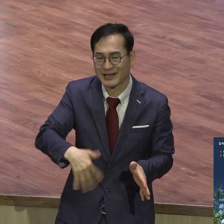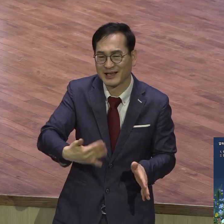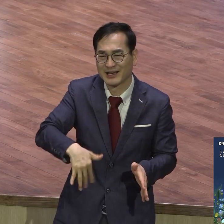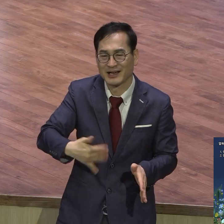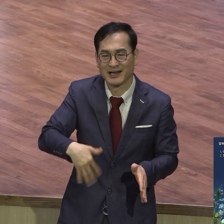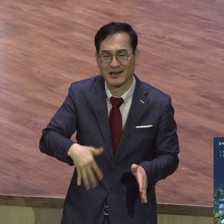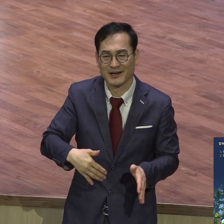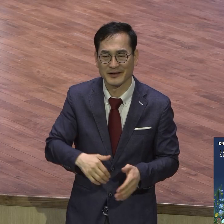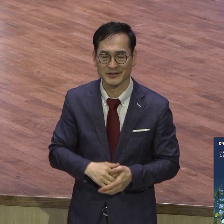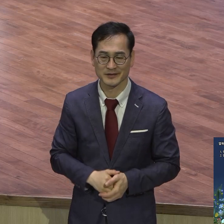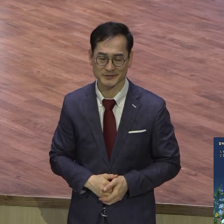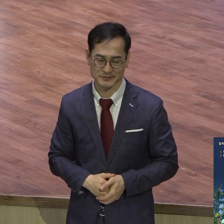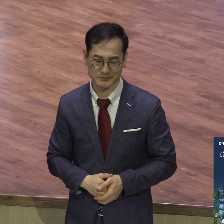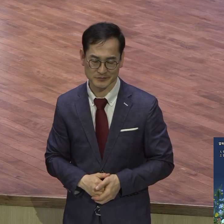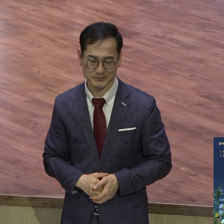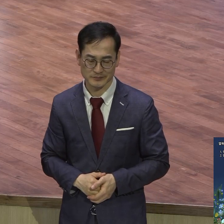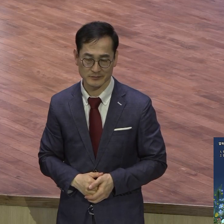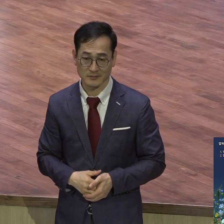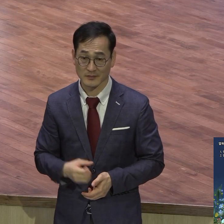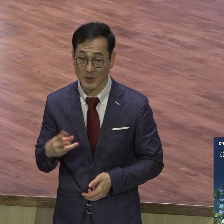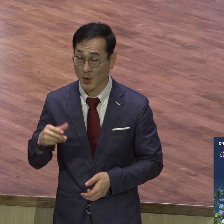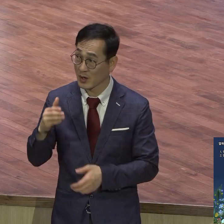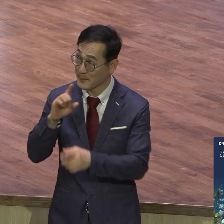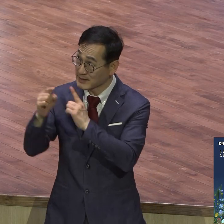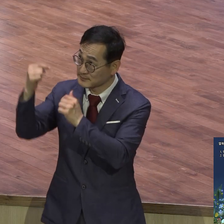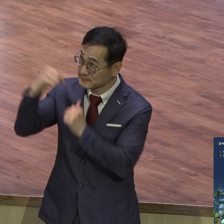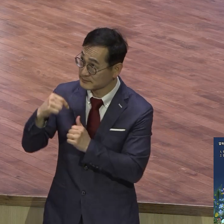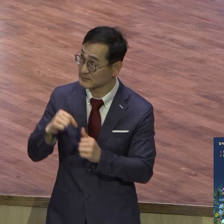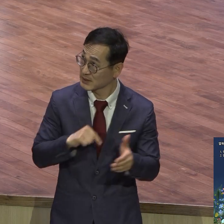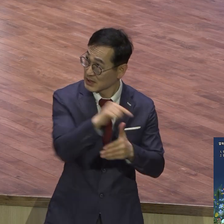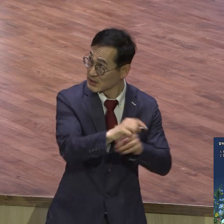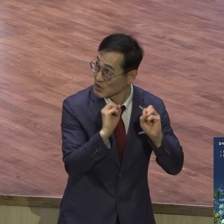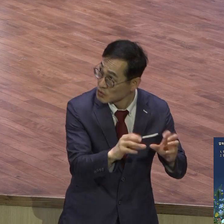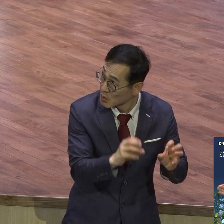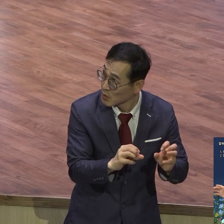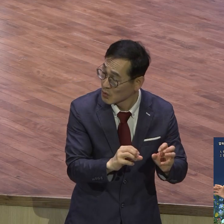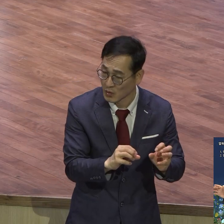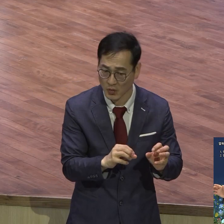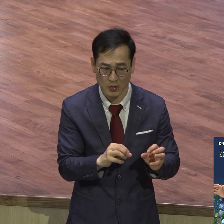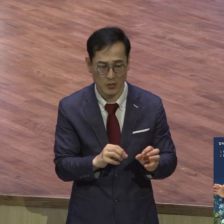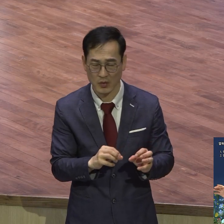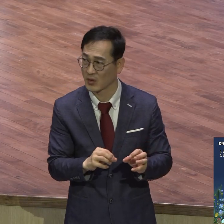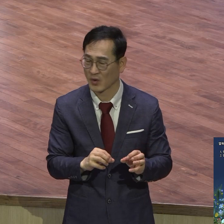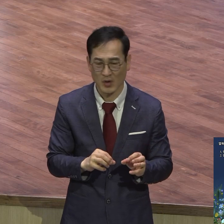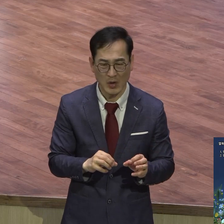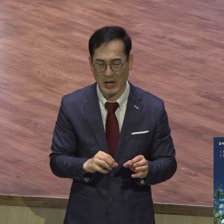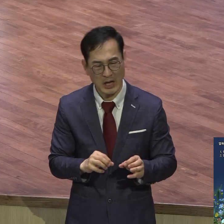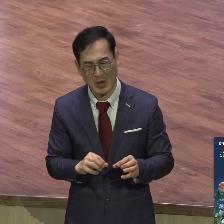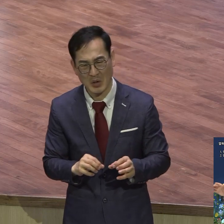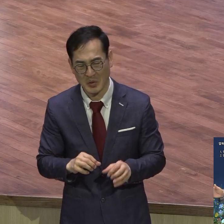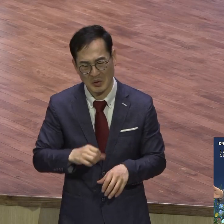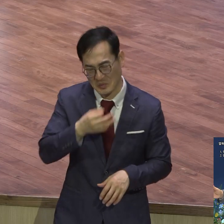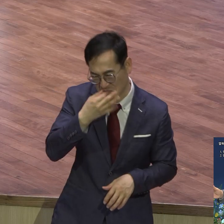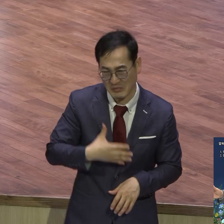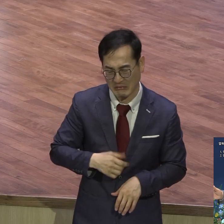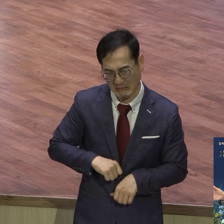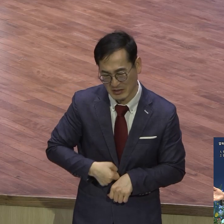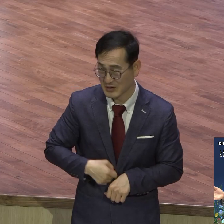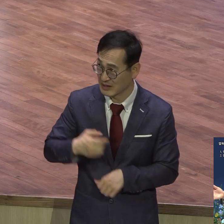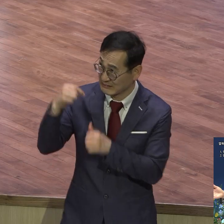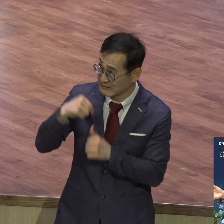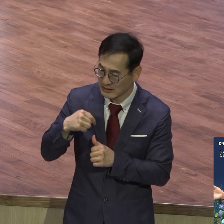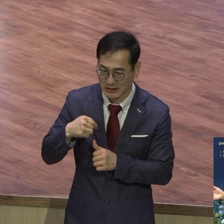똑같아요. 현장 가라 더 힘들지요. 현장 불신자에 가서 보금을